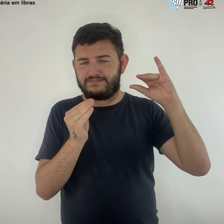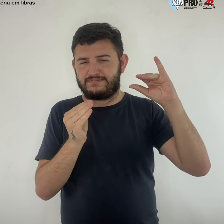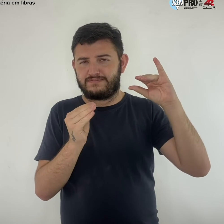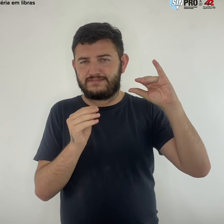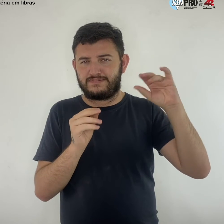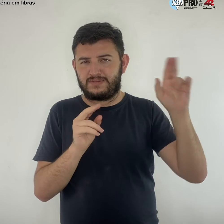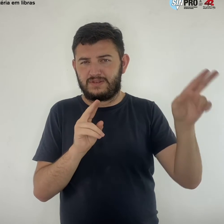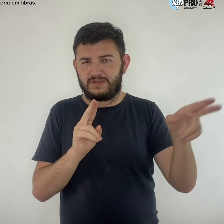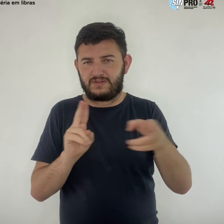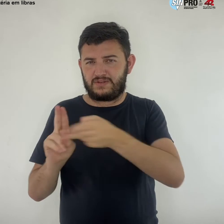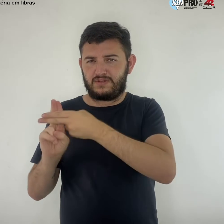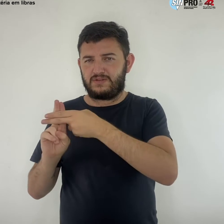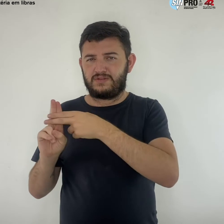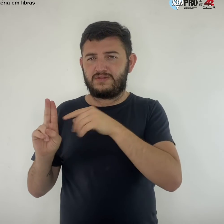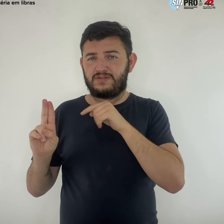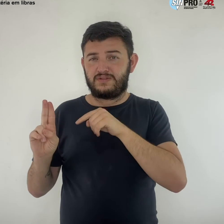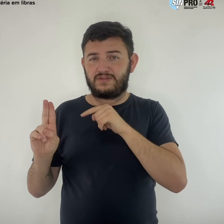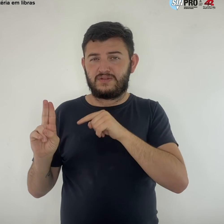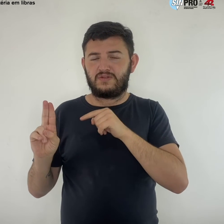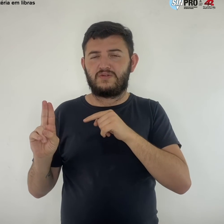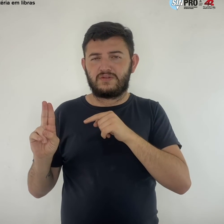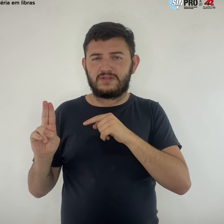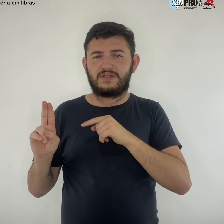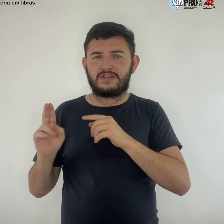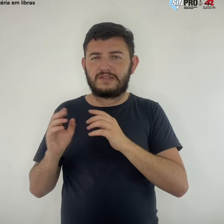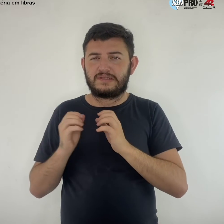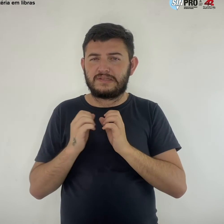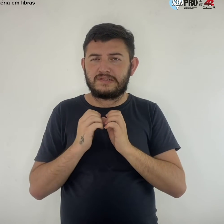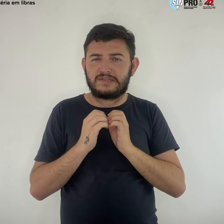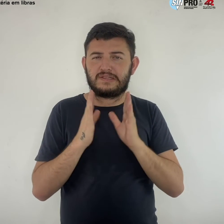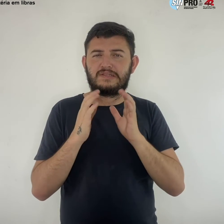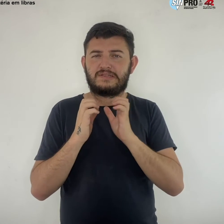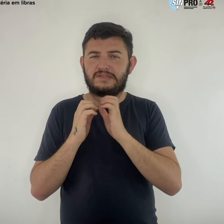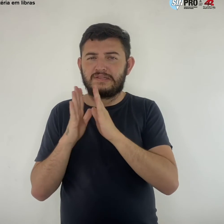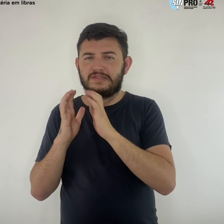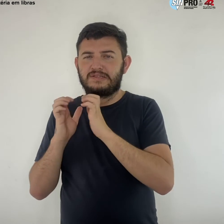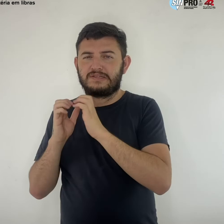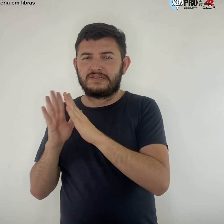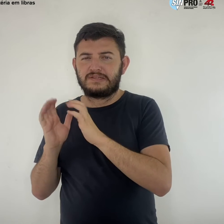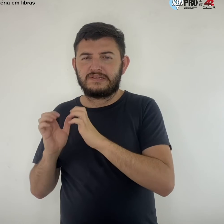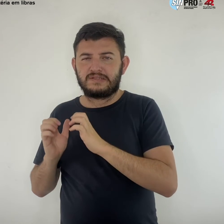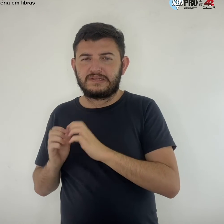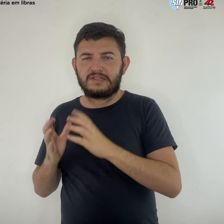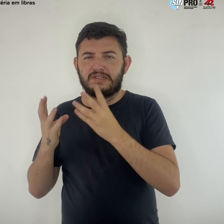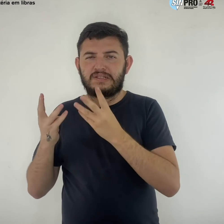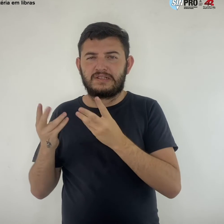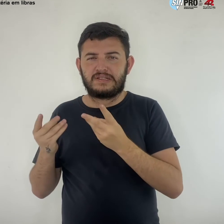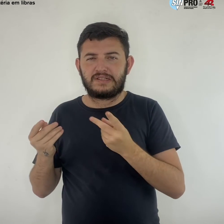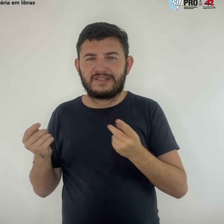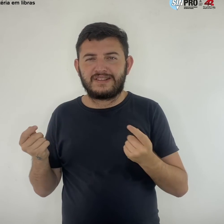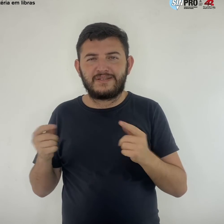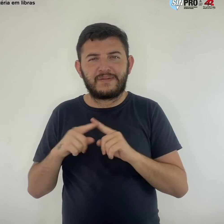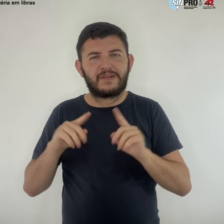desprezada. O SUS estava a caminho do desmonte total até que,